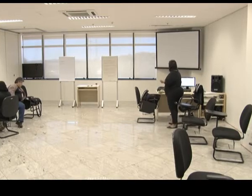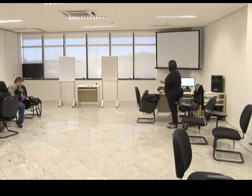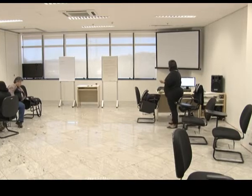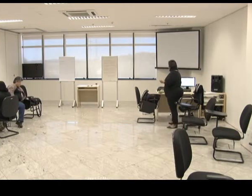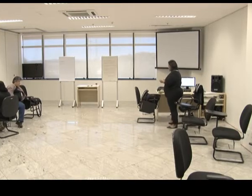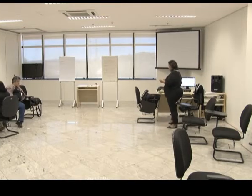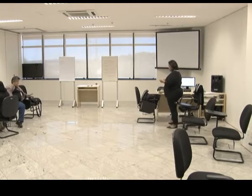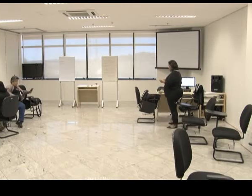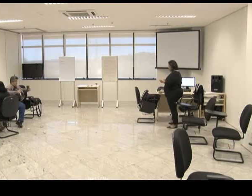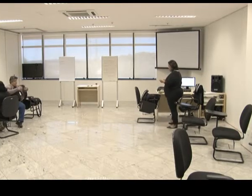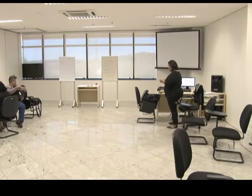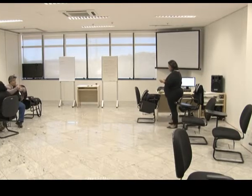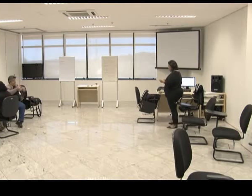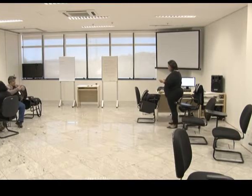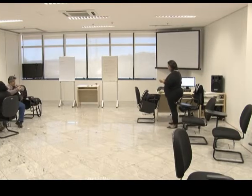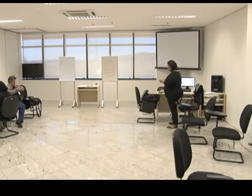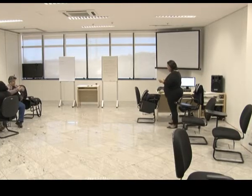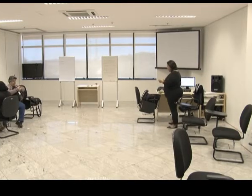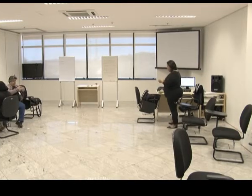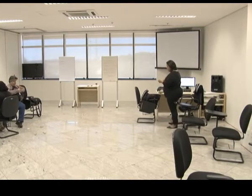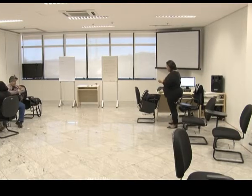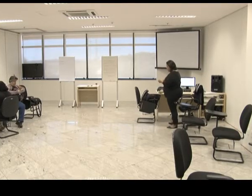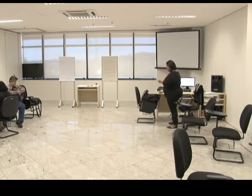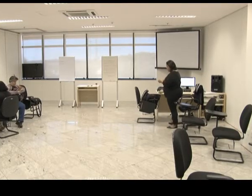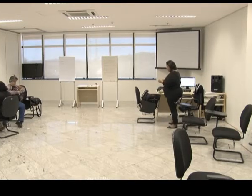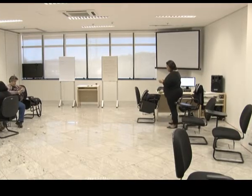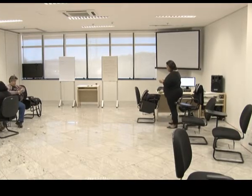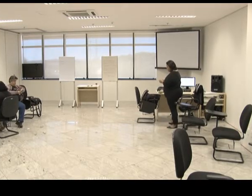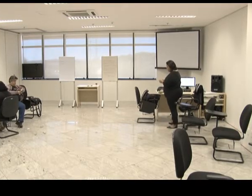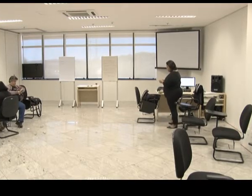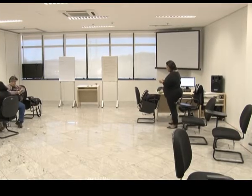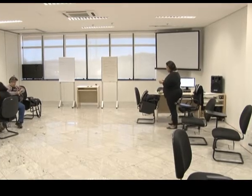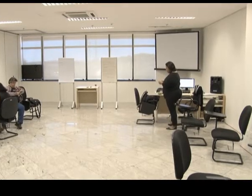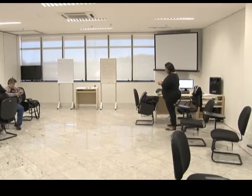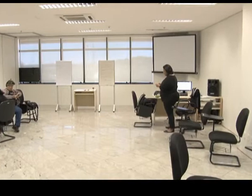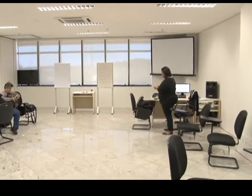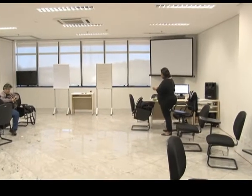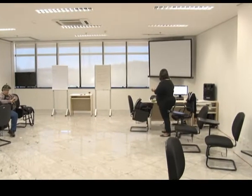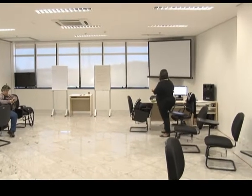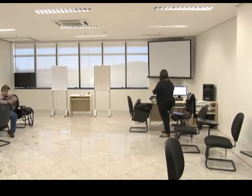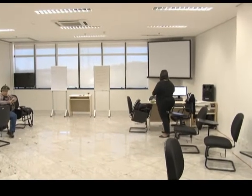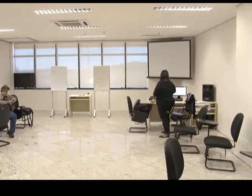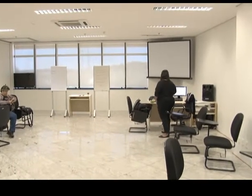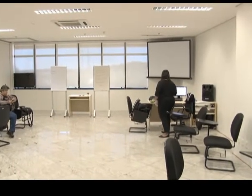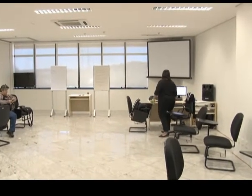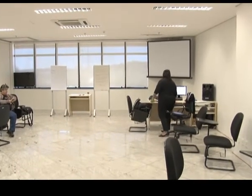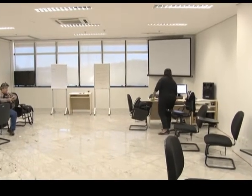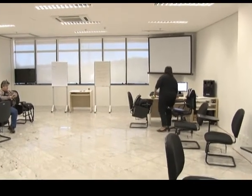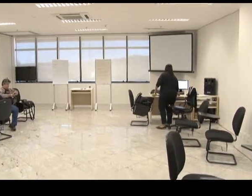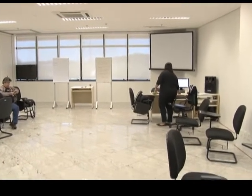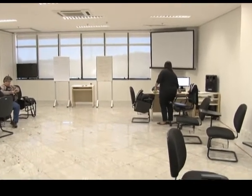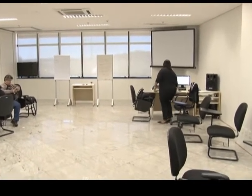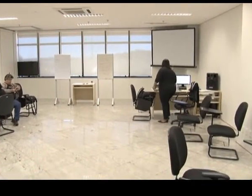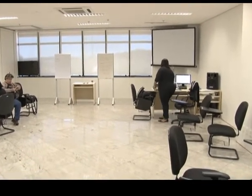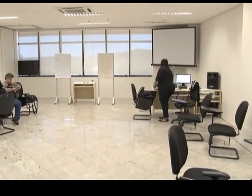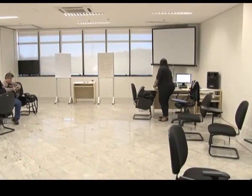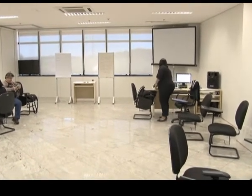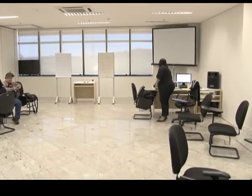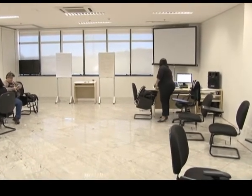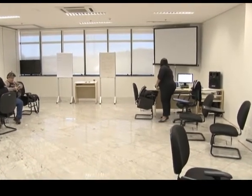Mas eu vou até tirar uma foto e já mandar no grupo assim que eu abrir a porta, né? Aí fica